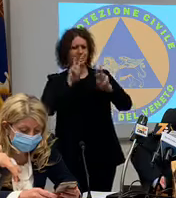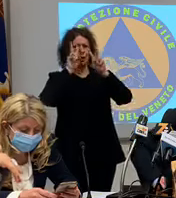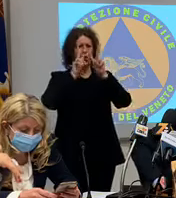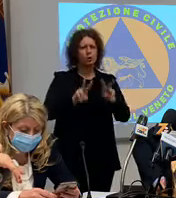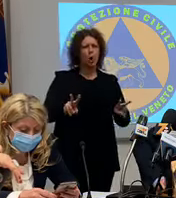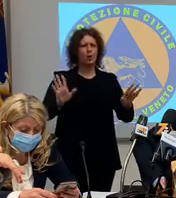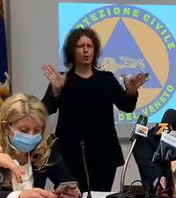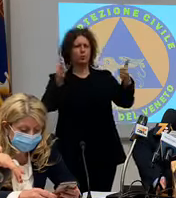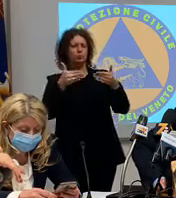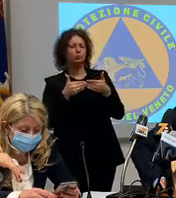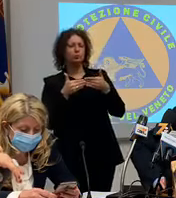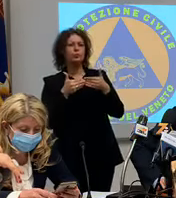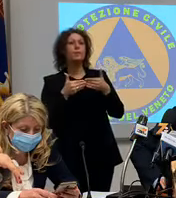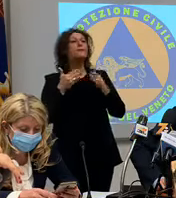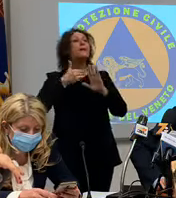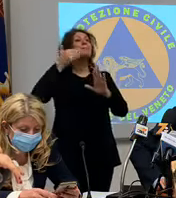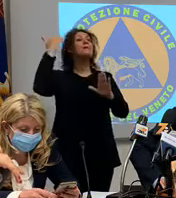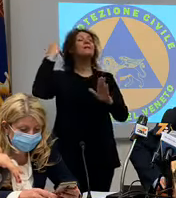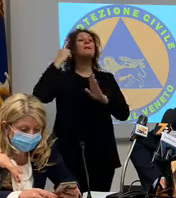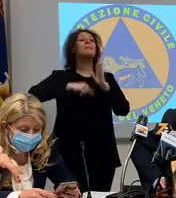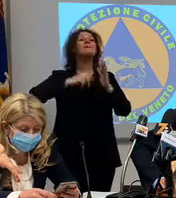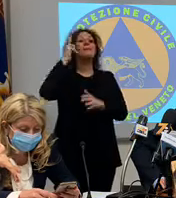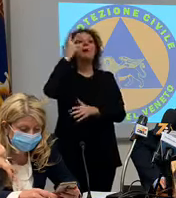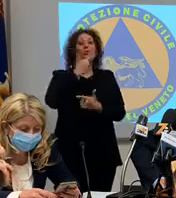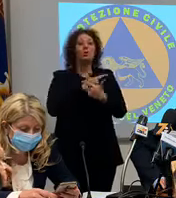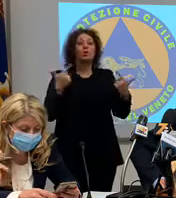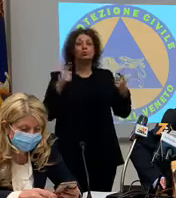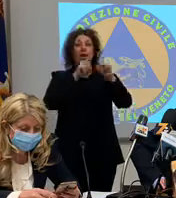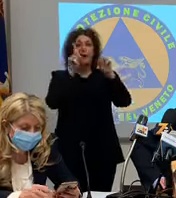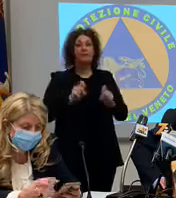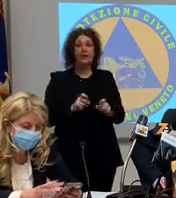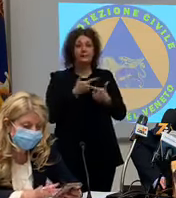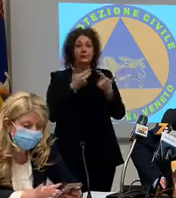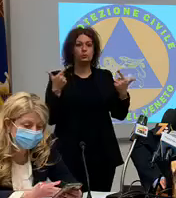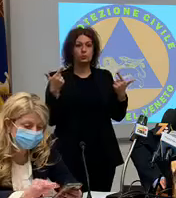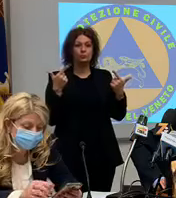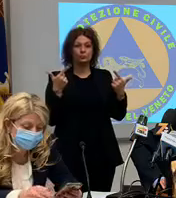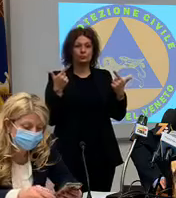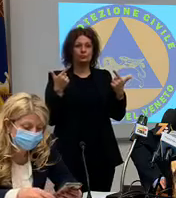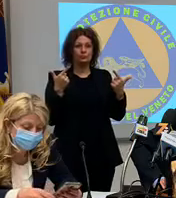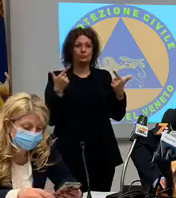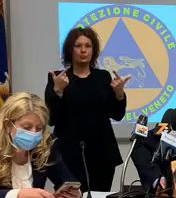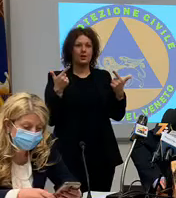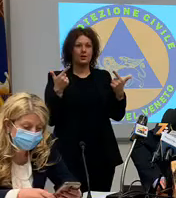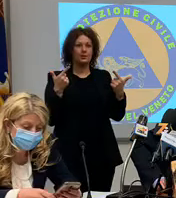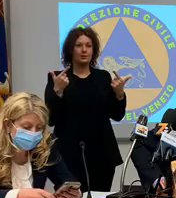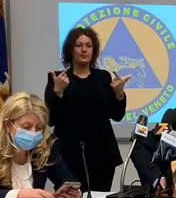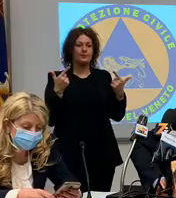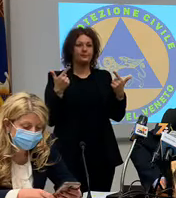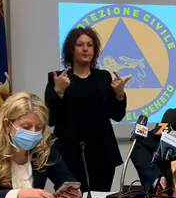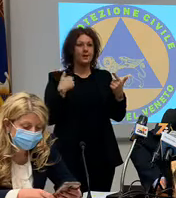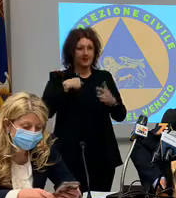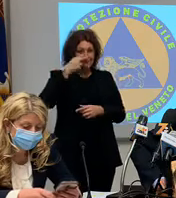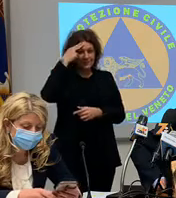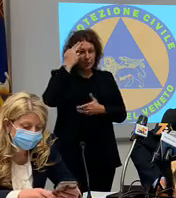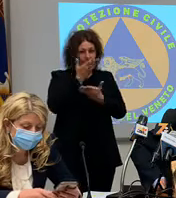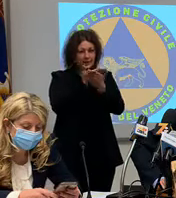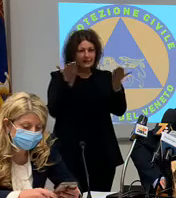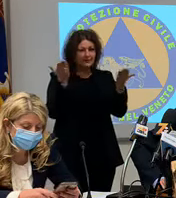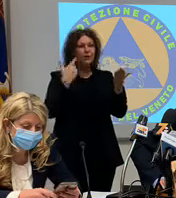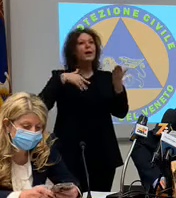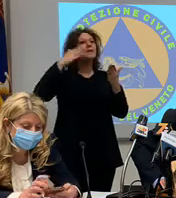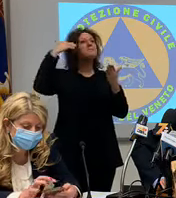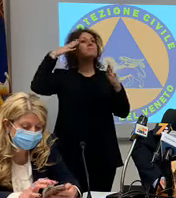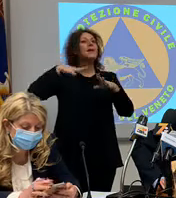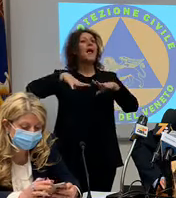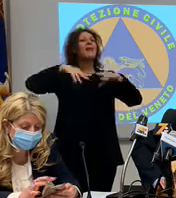ricordo che i primi test che sono entrati Scusate ma vi vi ritengo Come si compagni di viaggio in tutti questi mesi vi ricordate Quali sono stati i primi